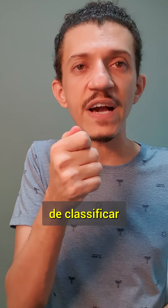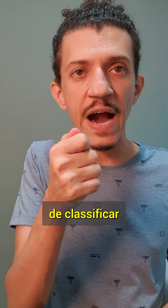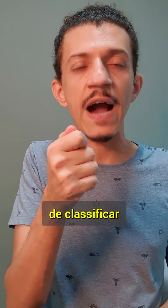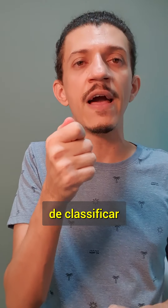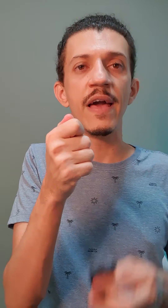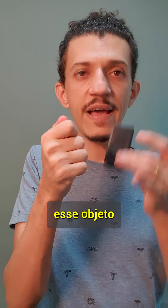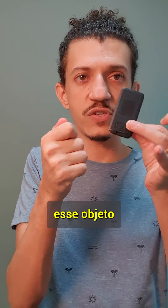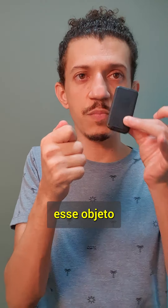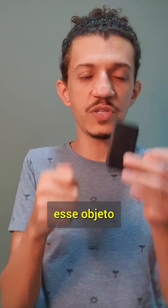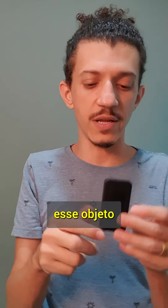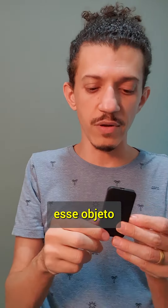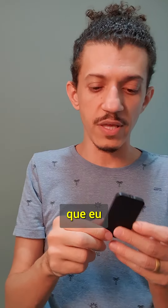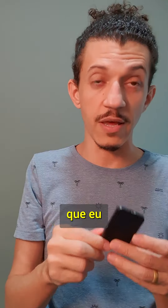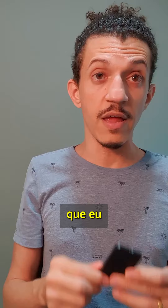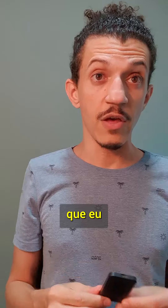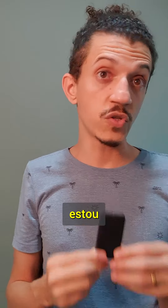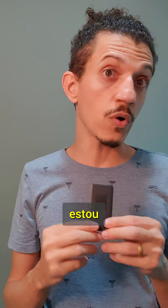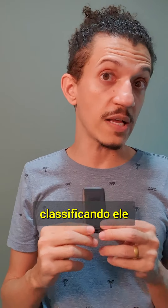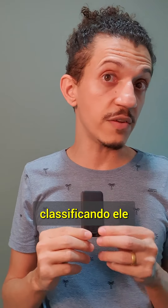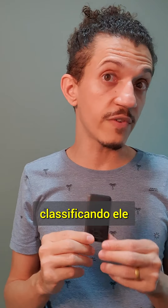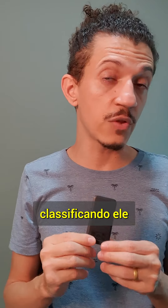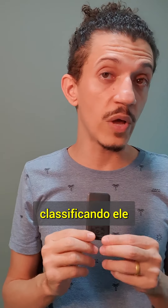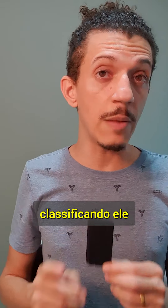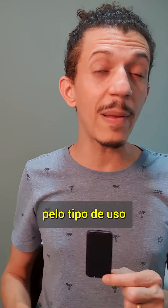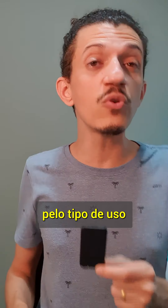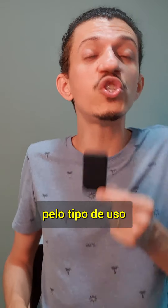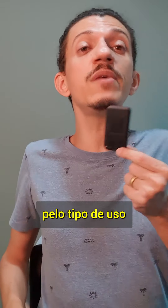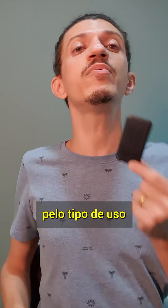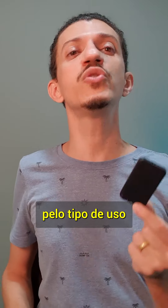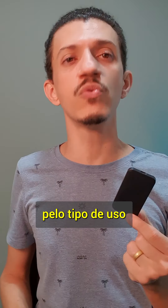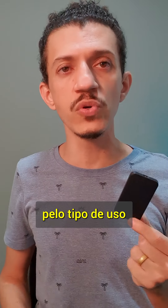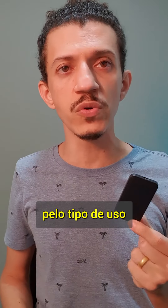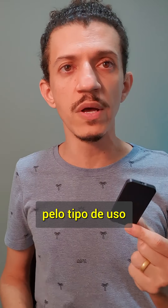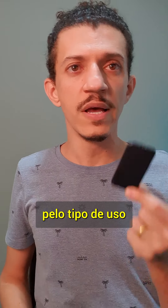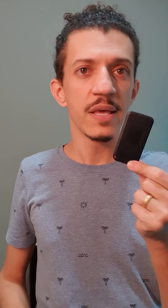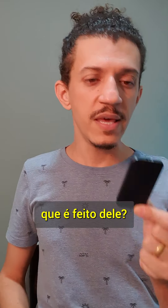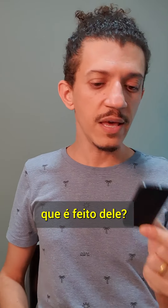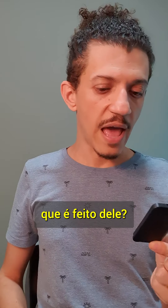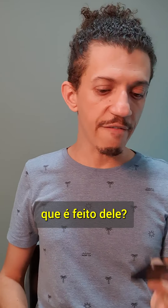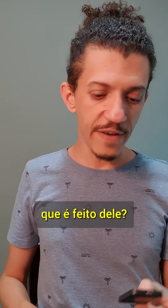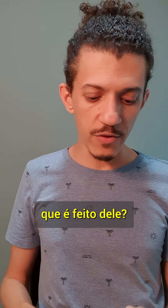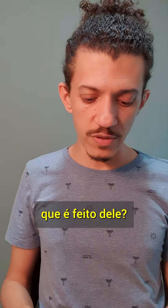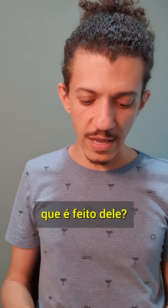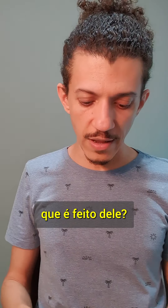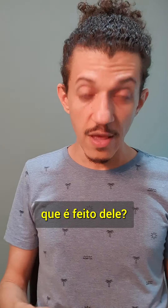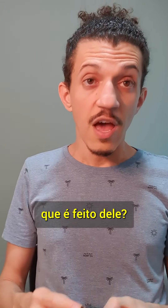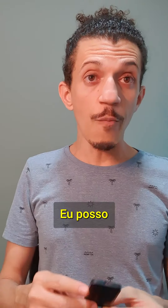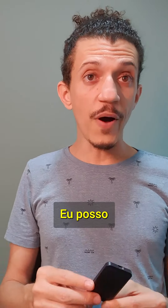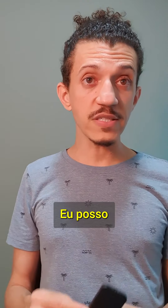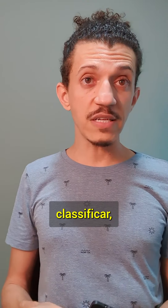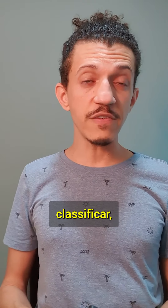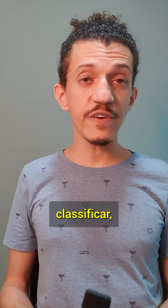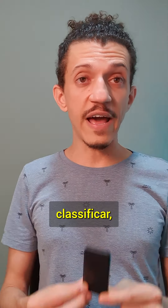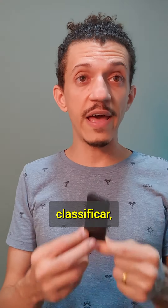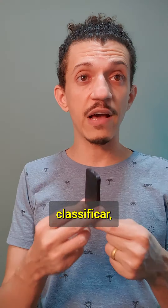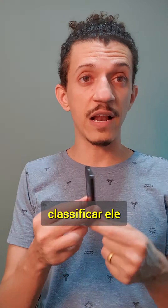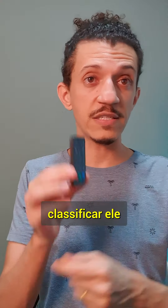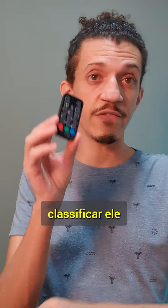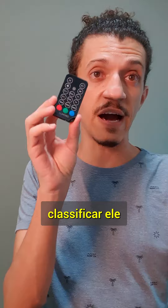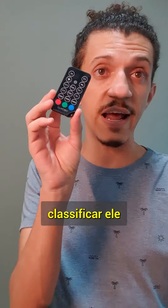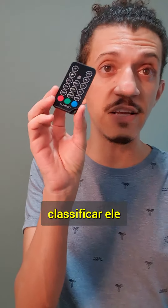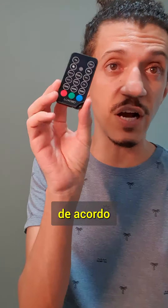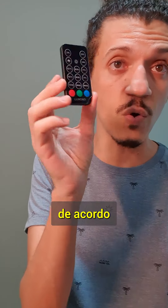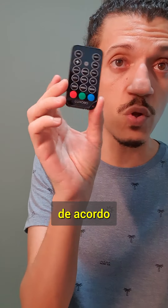classificar esse objeto aqui. Estou classificando ele pelo tipo de uso que é feito dele. Eu posso classificar